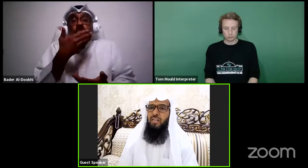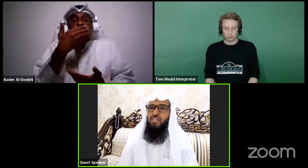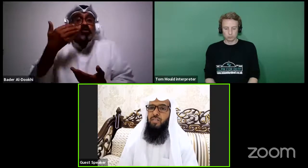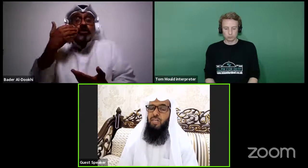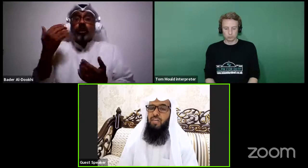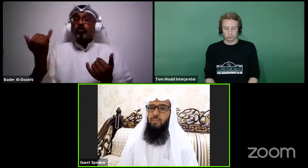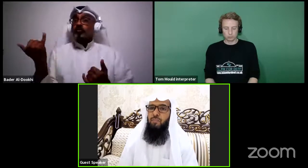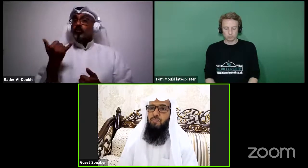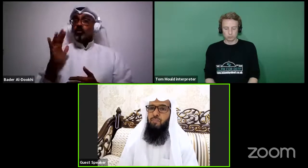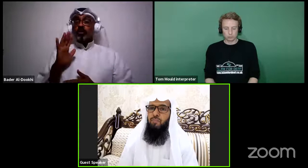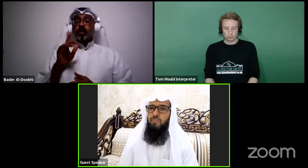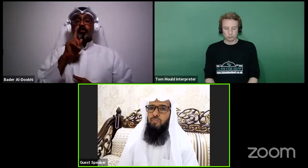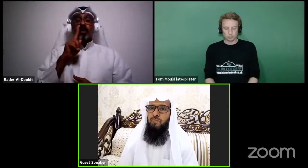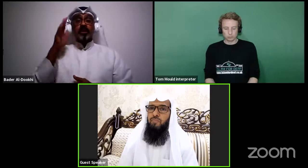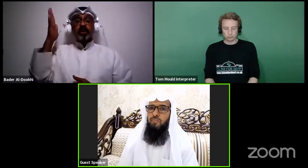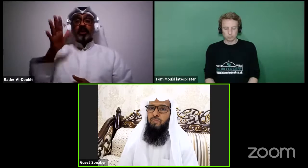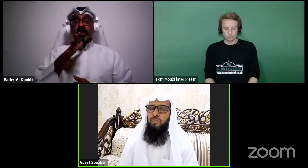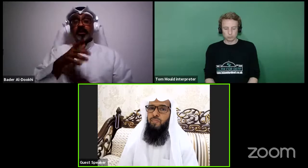ولهذا قال صلى الله عليه وسلم: